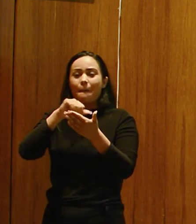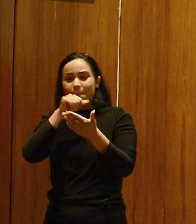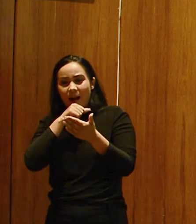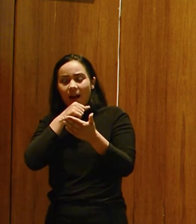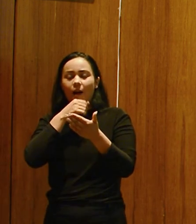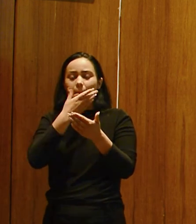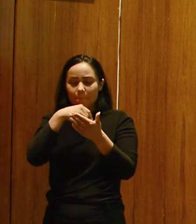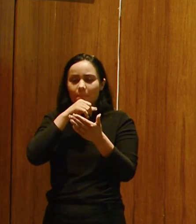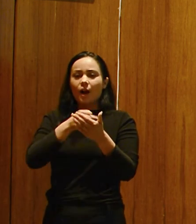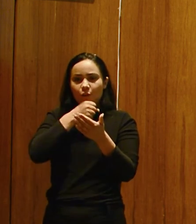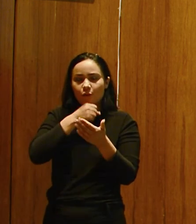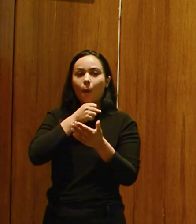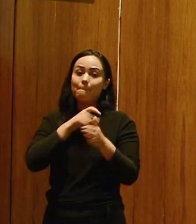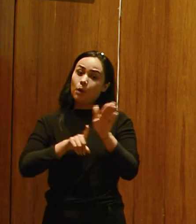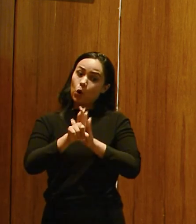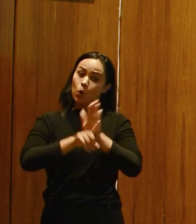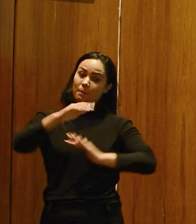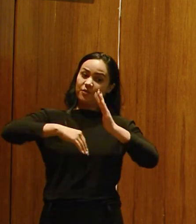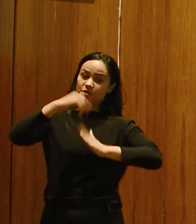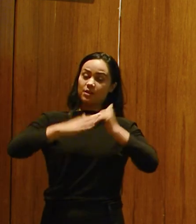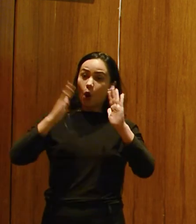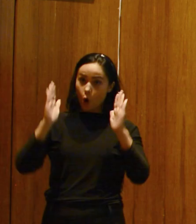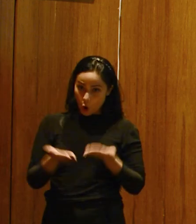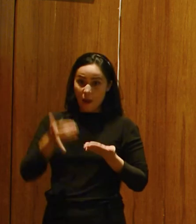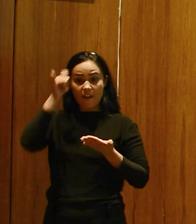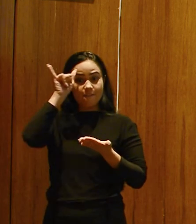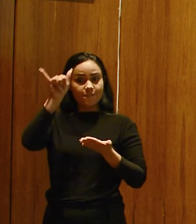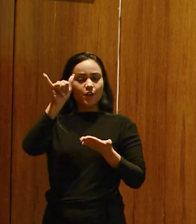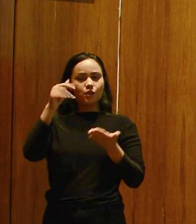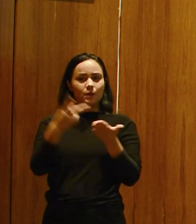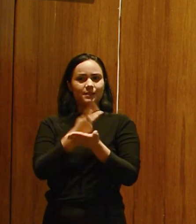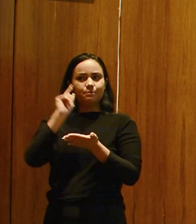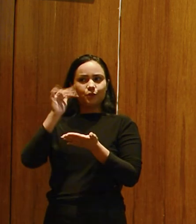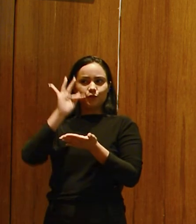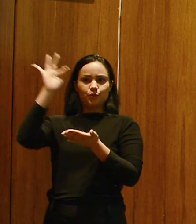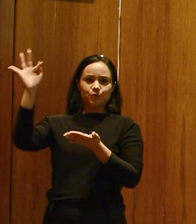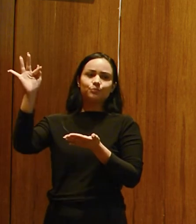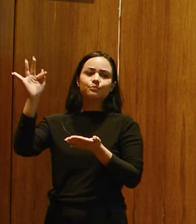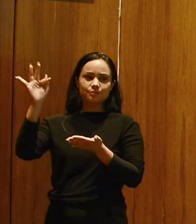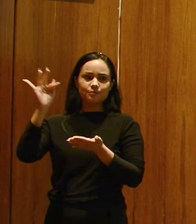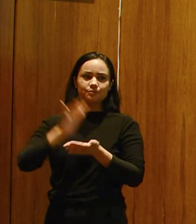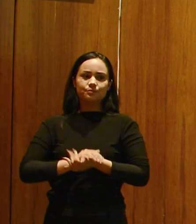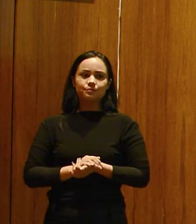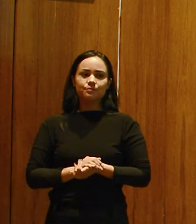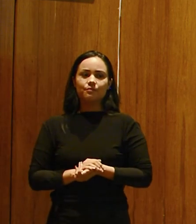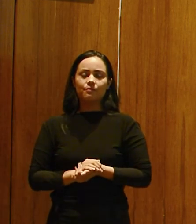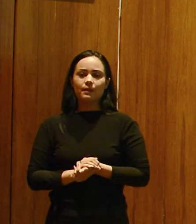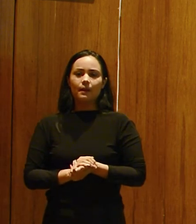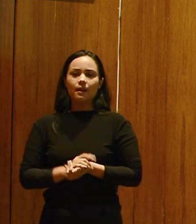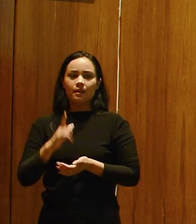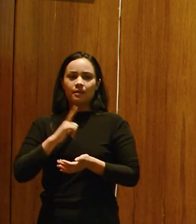Busque um especialista hoje, busque tratamento hoje, evite as consequências. Para os profissionais,